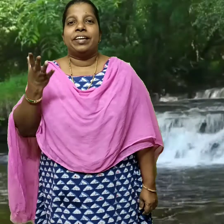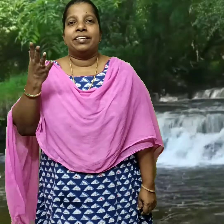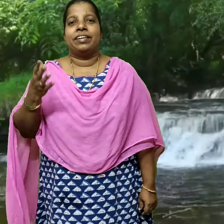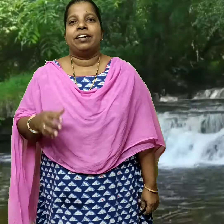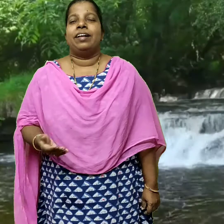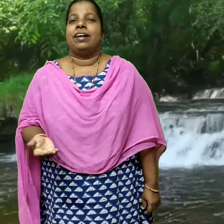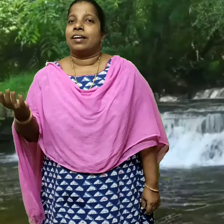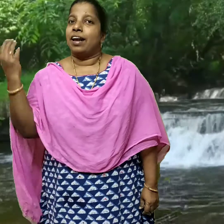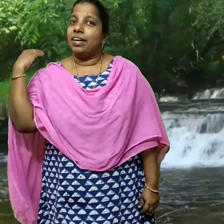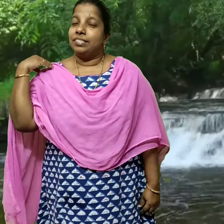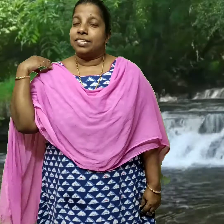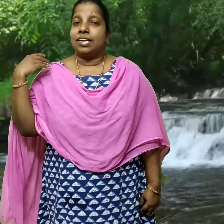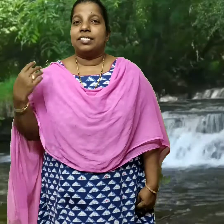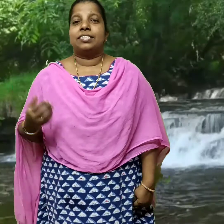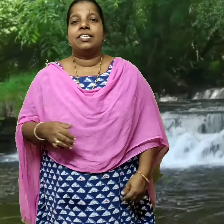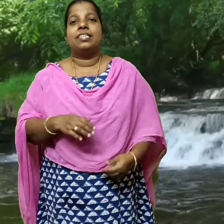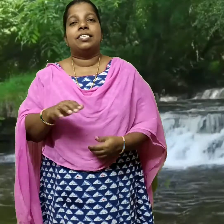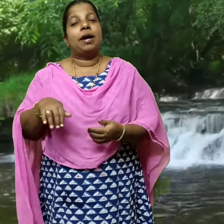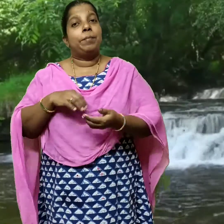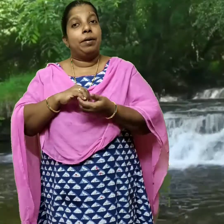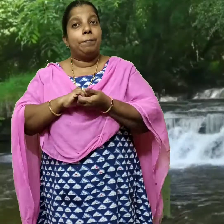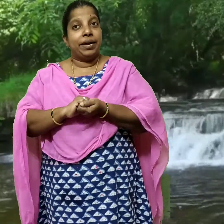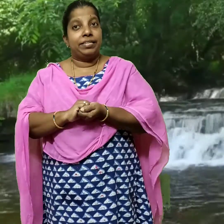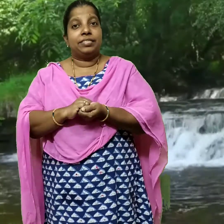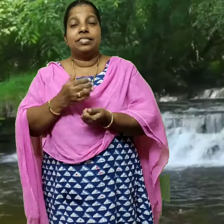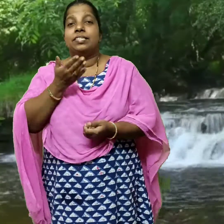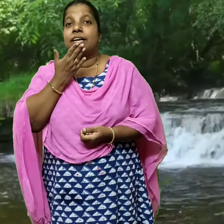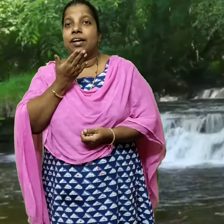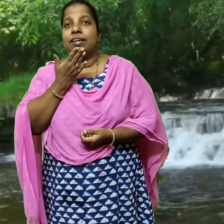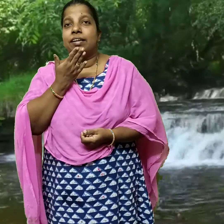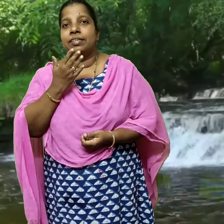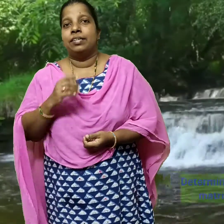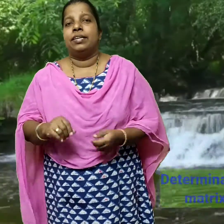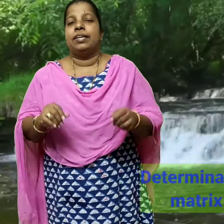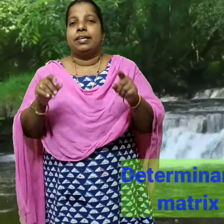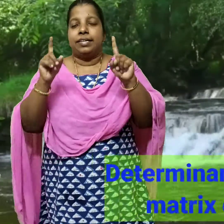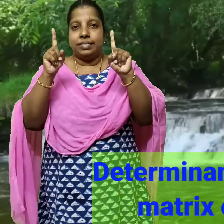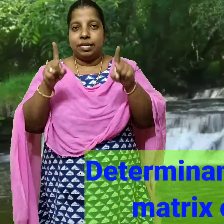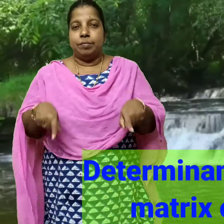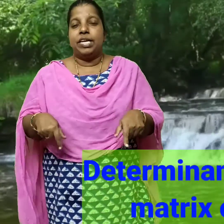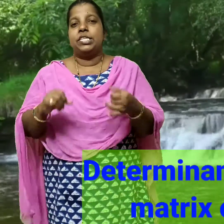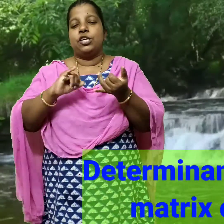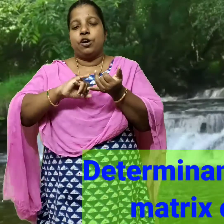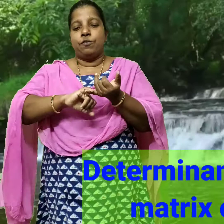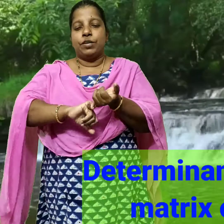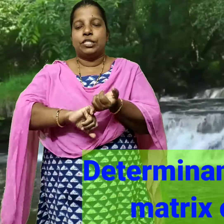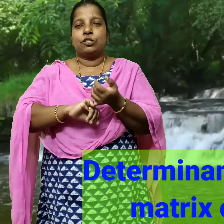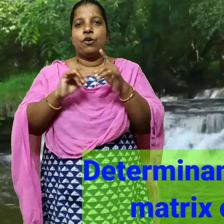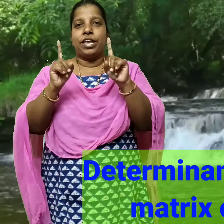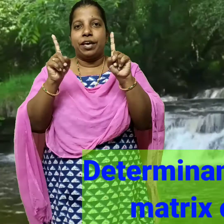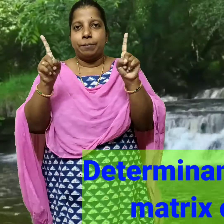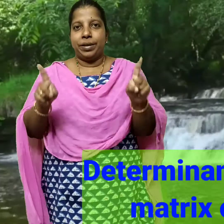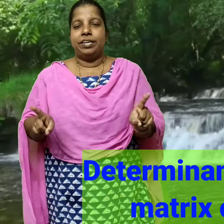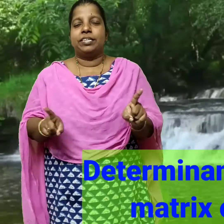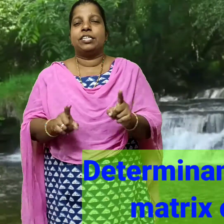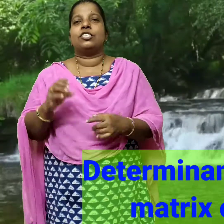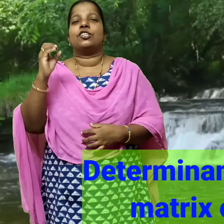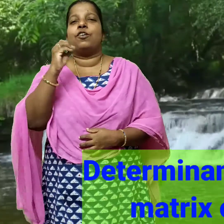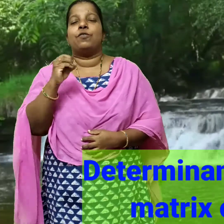ഗുഡ് മോർണിംഗ്. കഴിഞ്ഞ ക്ലാസ്സിൽ നമ്മൾ പഠിച്ചതെന്താണ്? ഡിറ്റർമിനൻറ്റ് ഓഫ് എ സ്ക്വയർ മാട്രിക്സ്